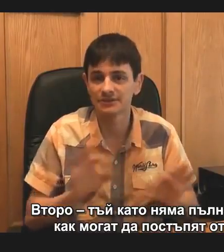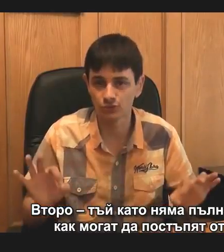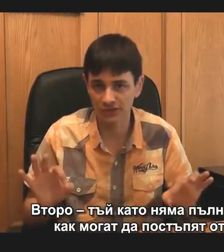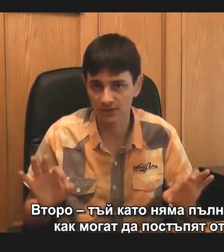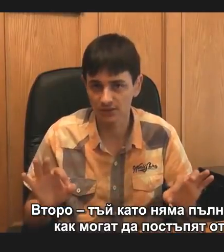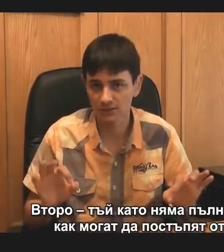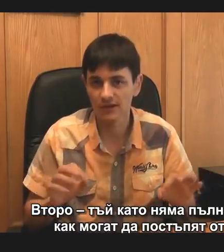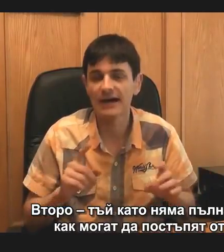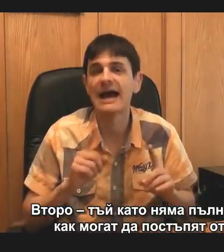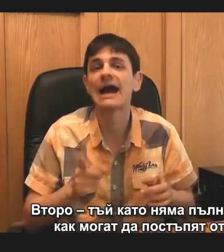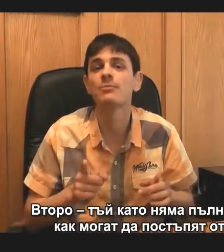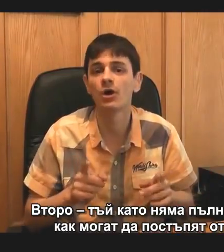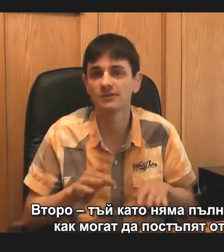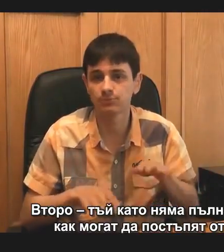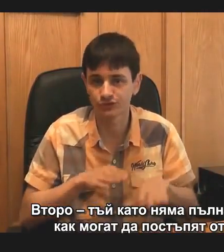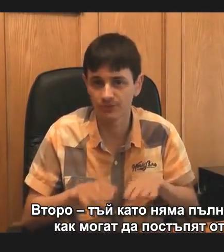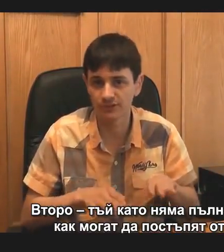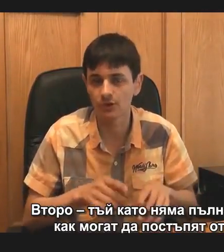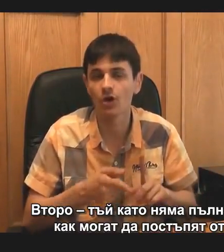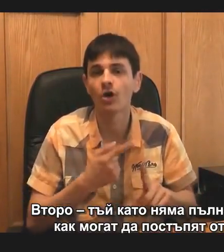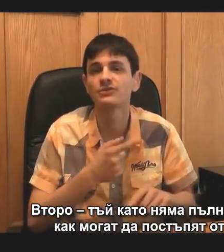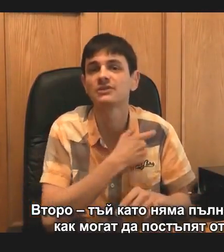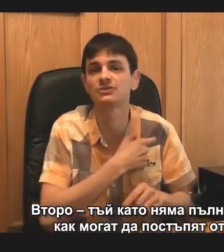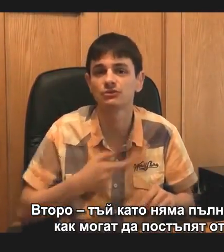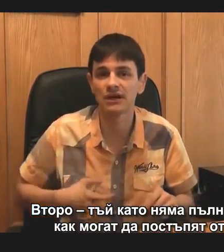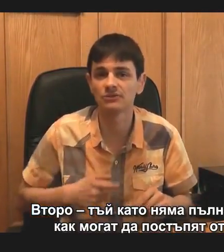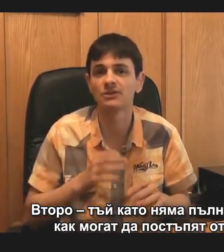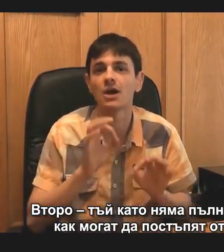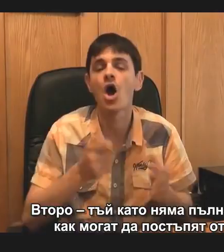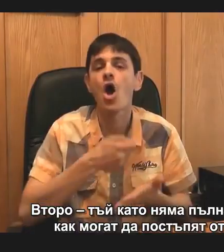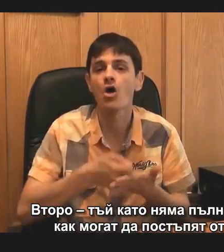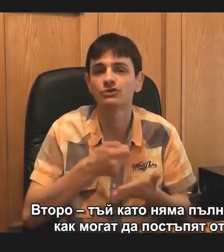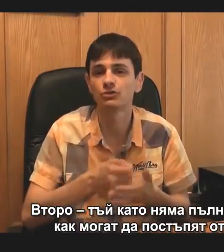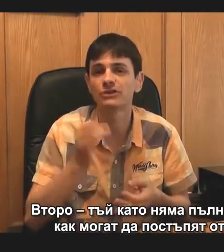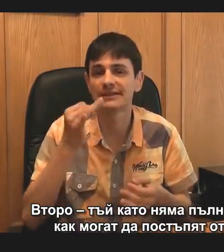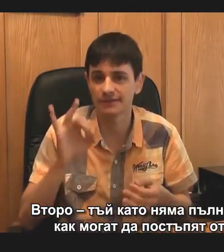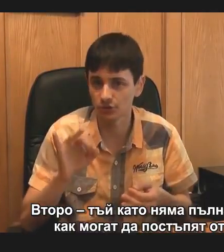яснота как могат да постъпят от НОИ,